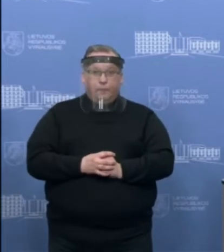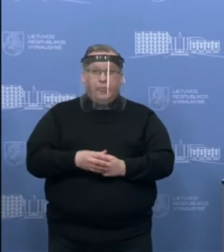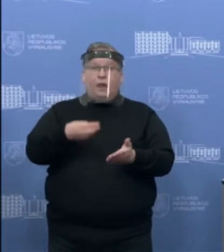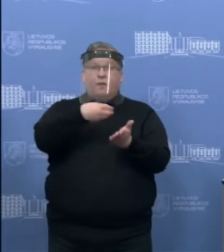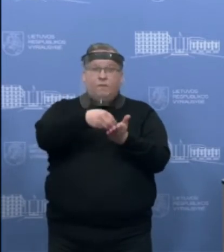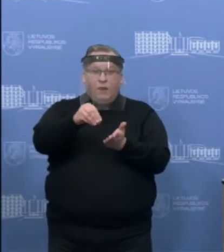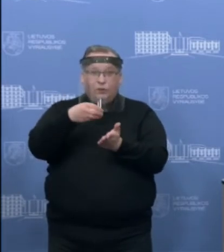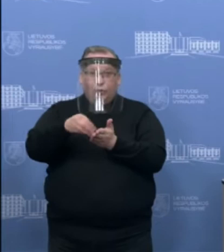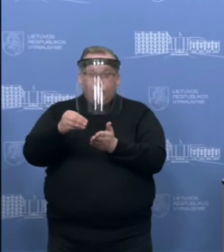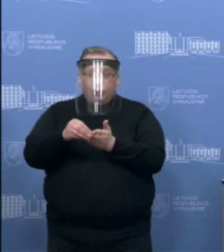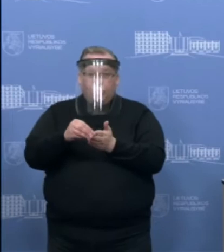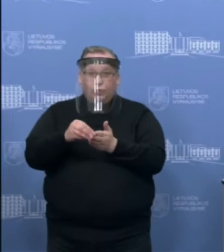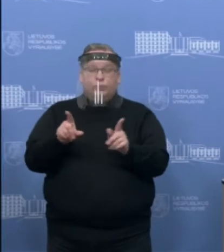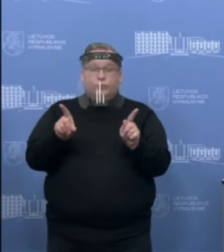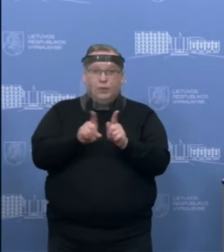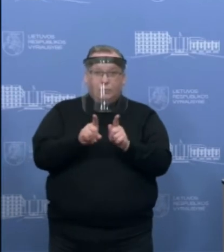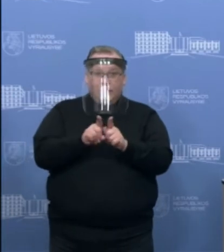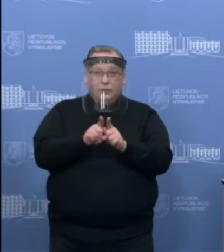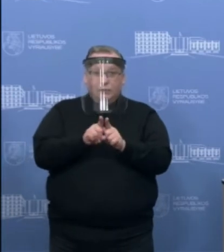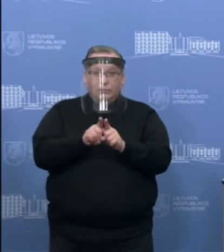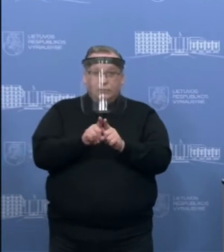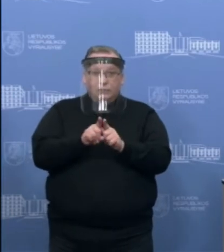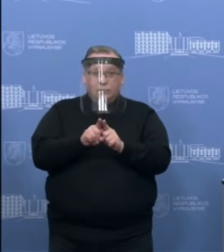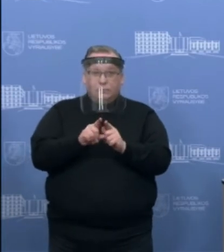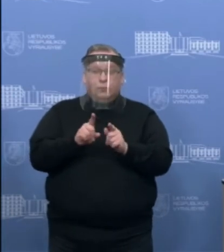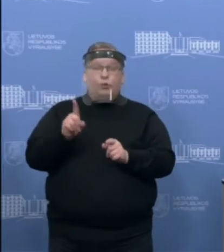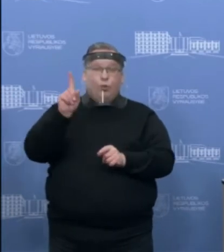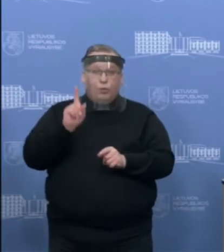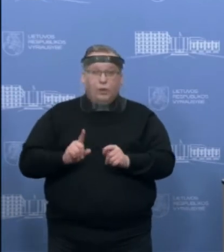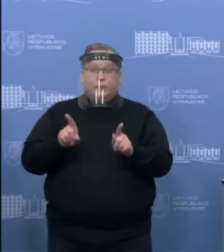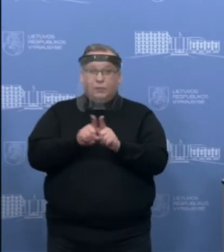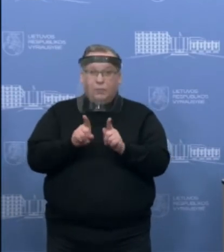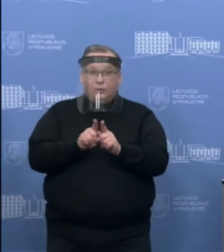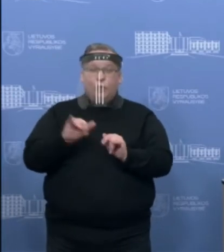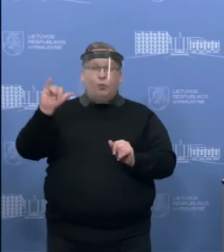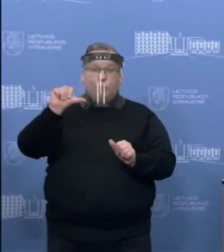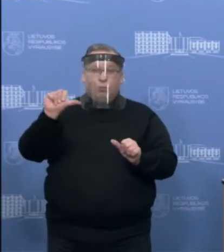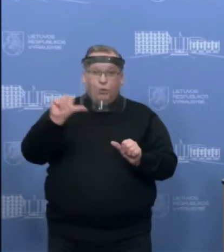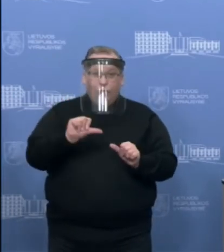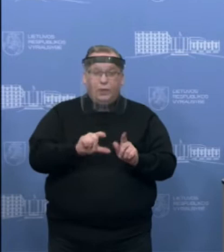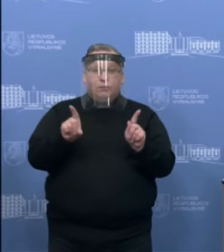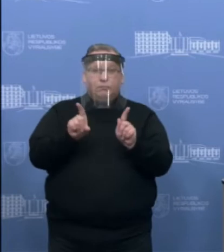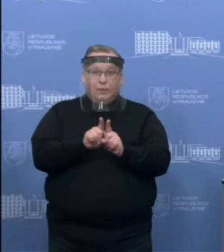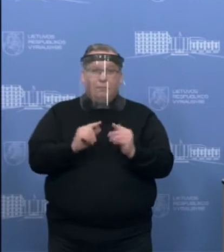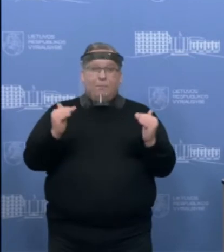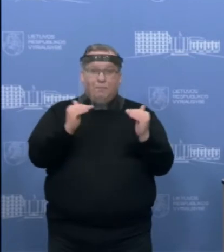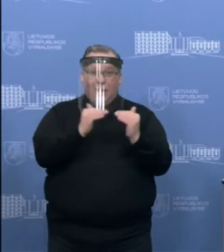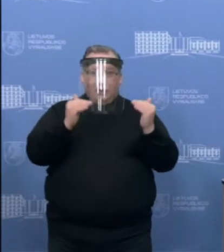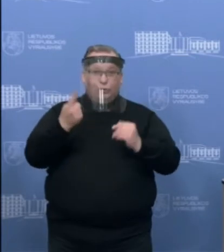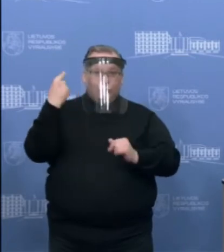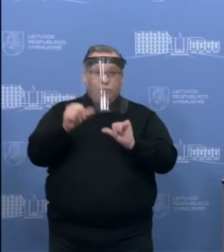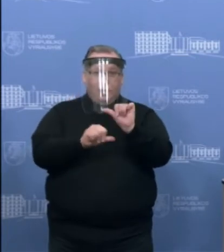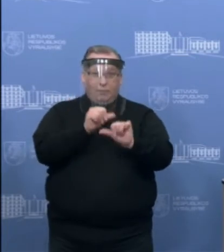Vartotojų lūkesčiai taip pat blogėja ir sparčiai, jau trečią mėnesį iš eilės ar palyginti su tuo pačiu laikotarpiu